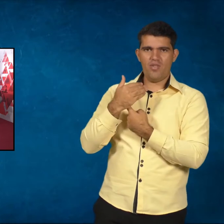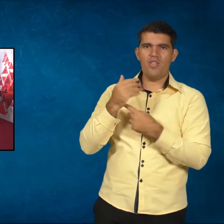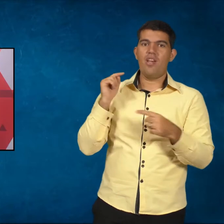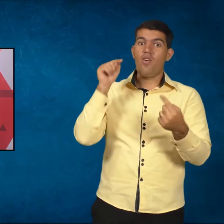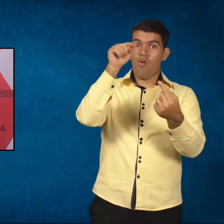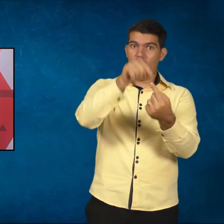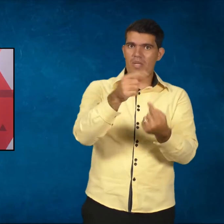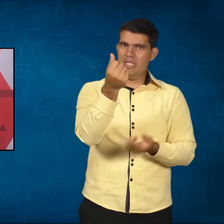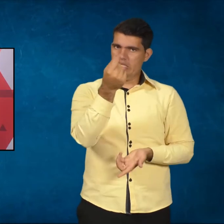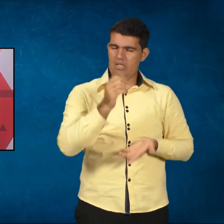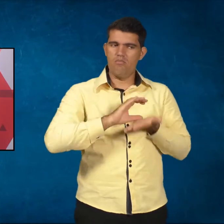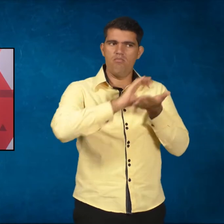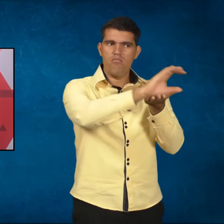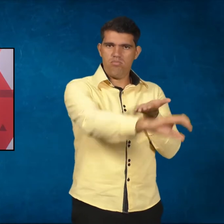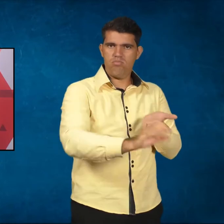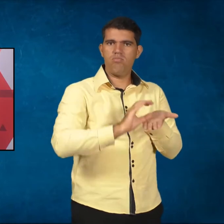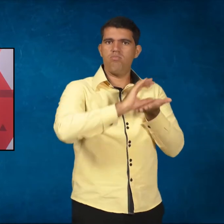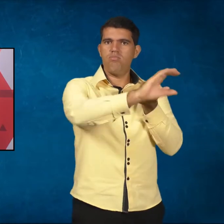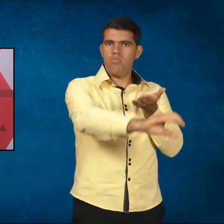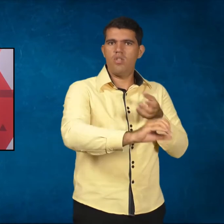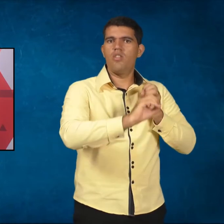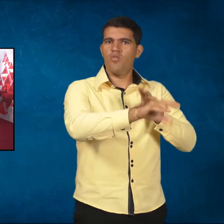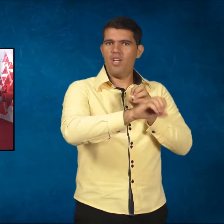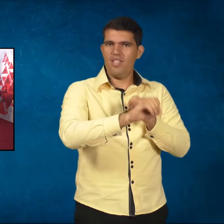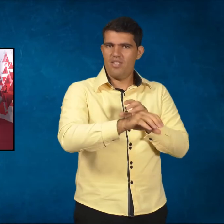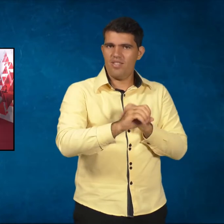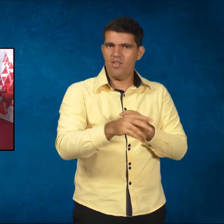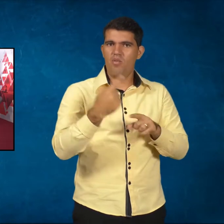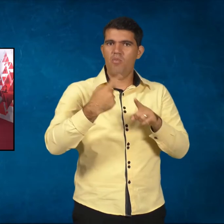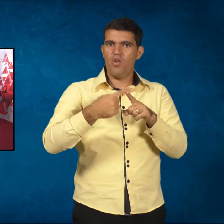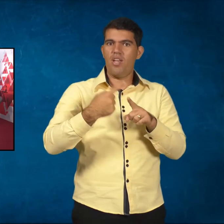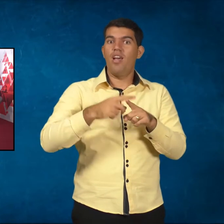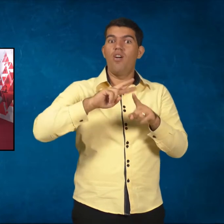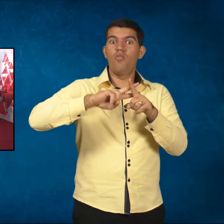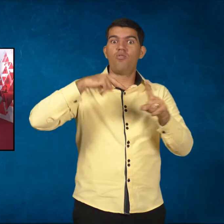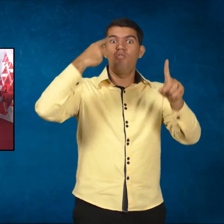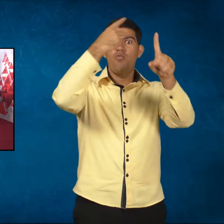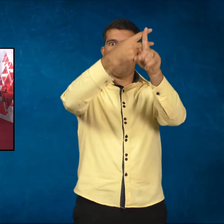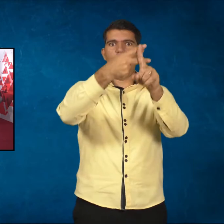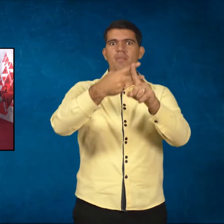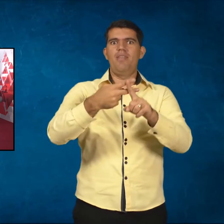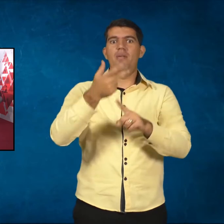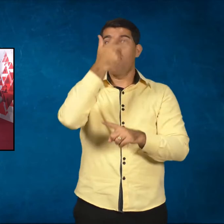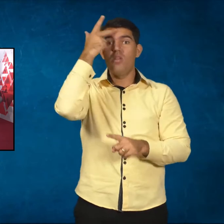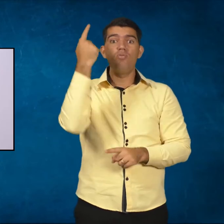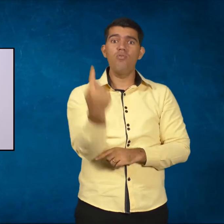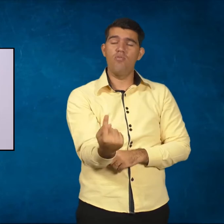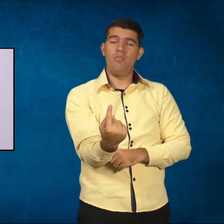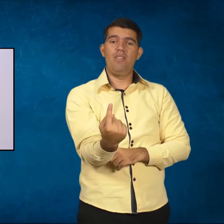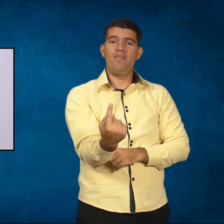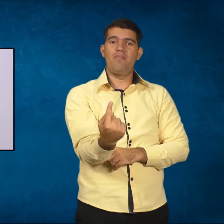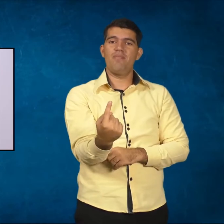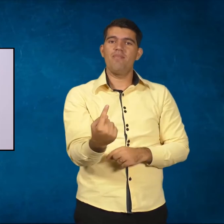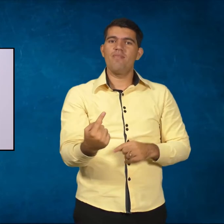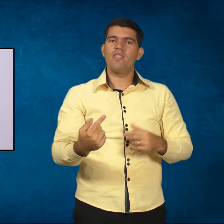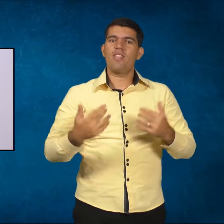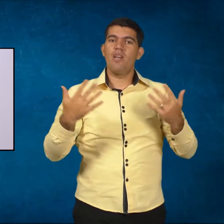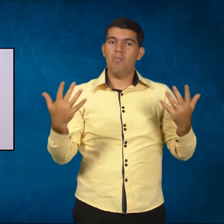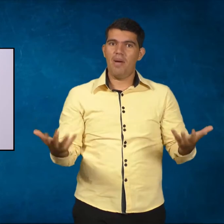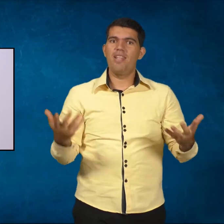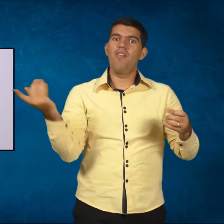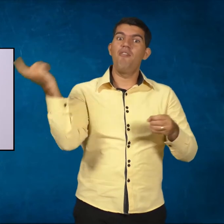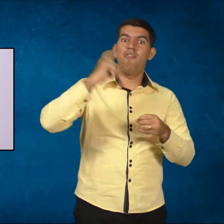dos gastos com educação dos investimentos na educação porque você gasta duas vezes com o mesmo sujeito e muitas vezes